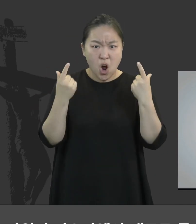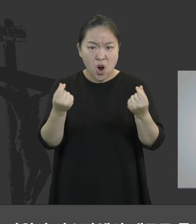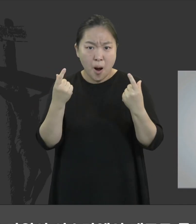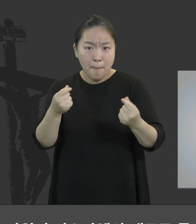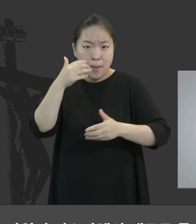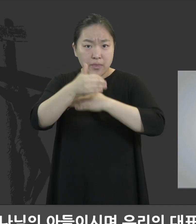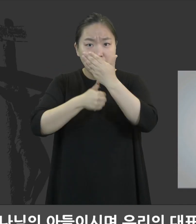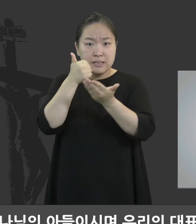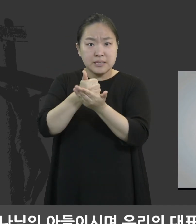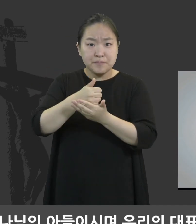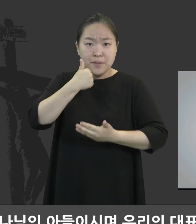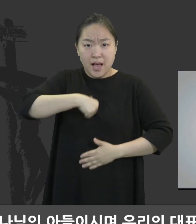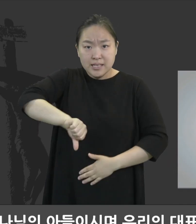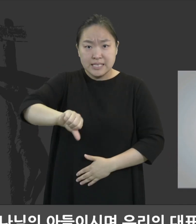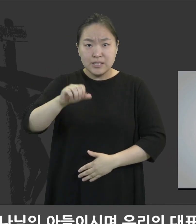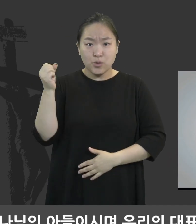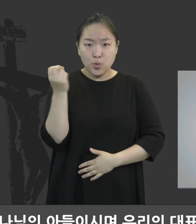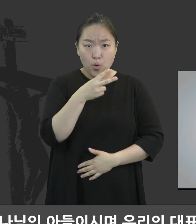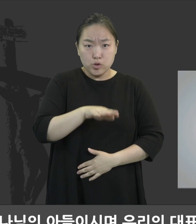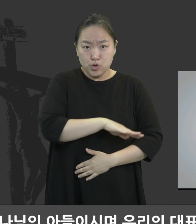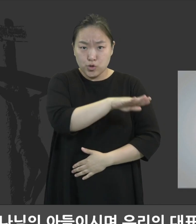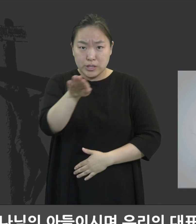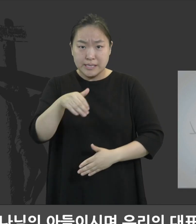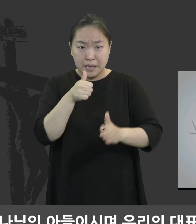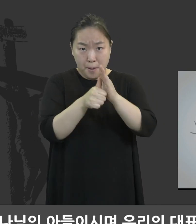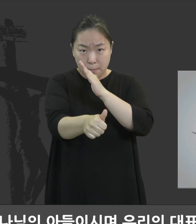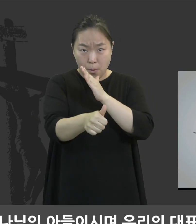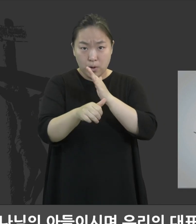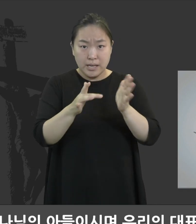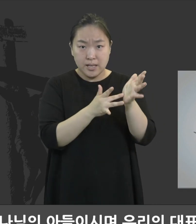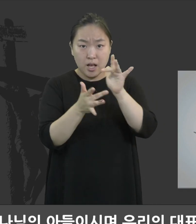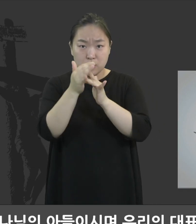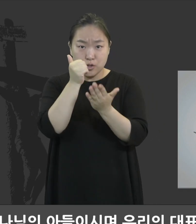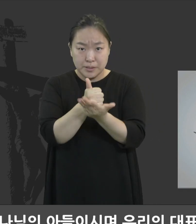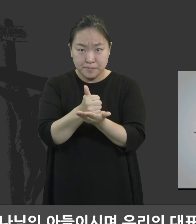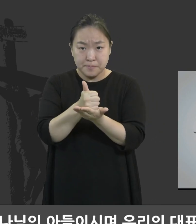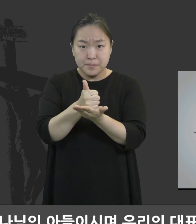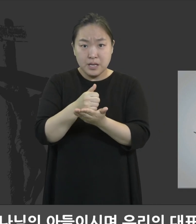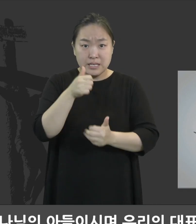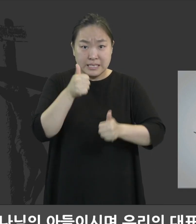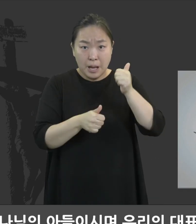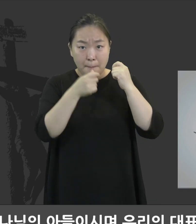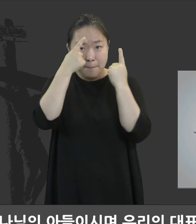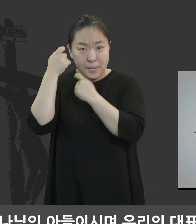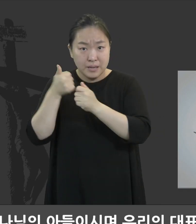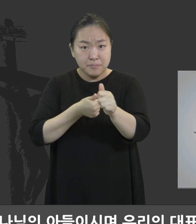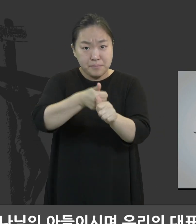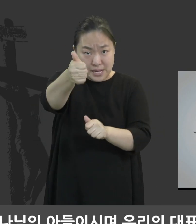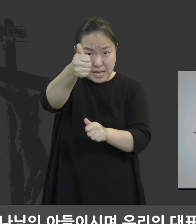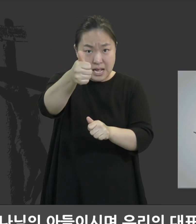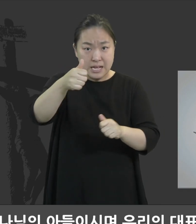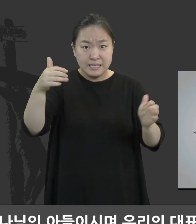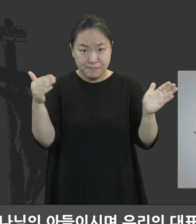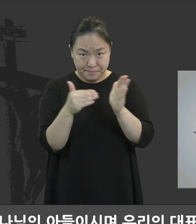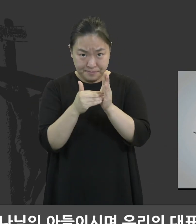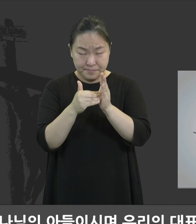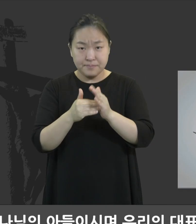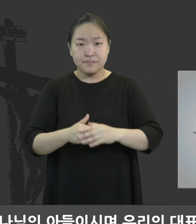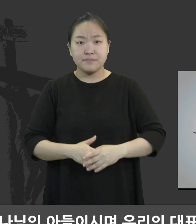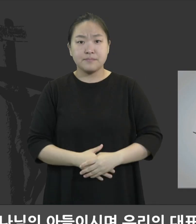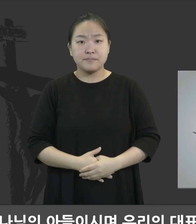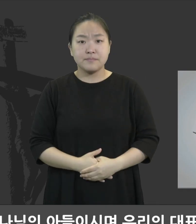말이죠. 하나님의 아들이시며 우리의 대표가 되시는 예수님께서는 시험을